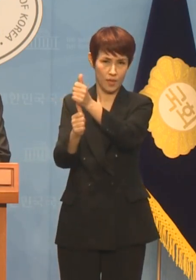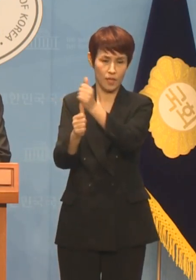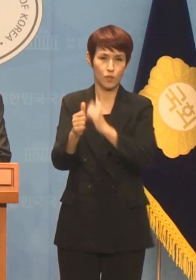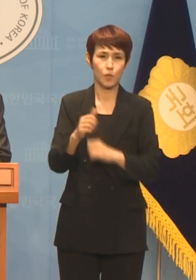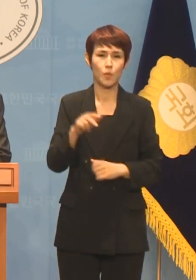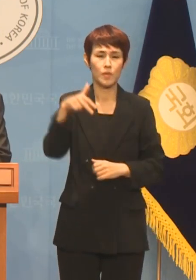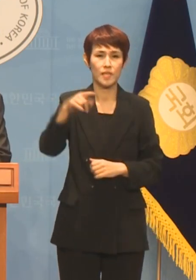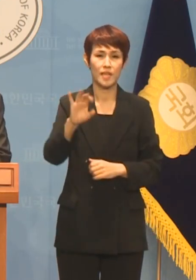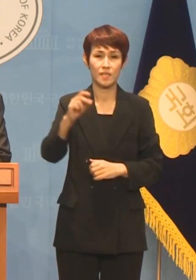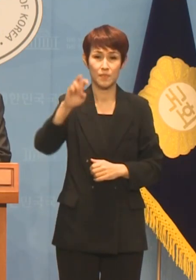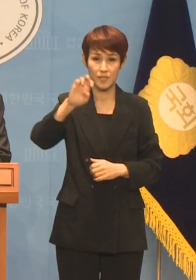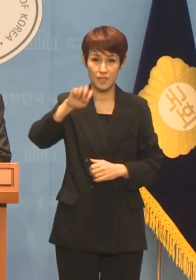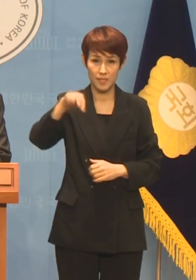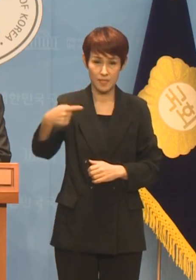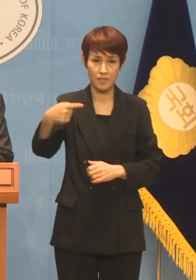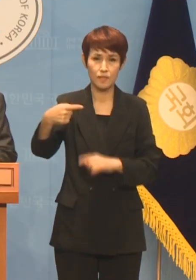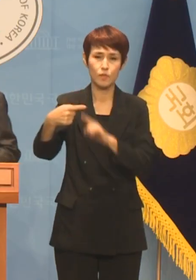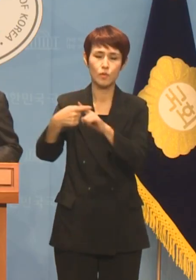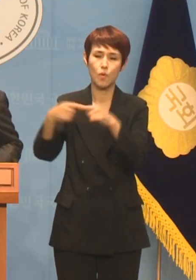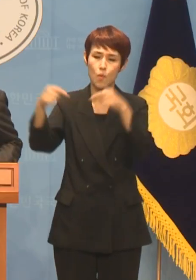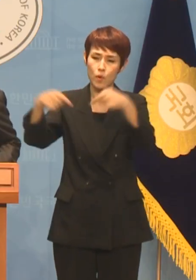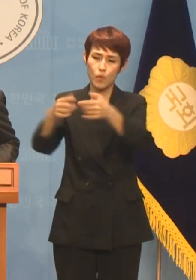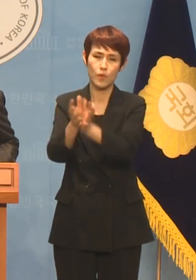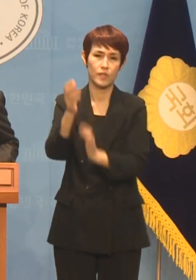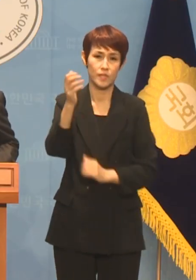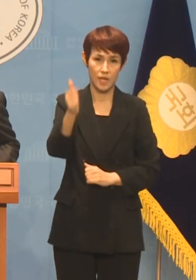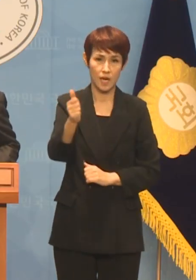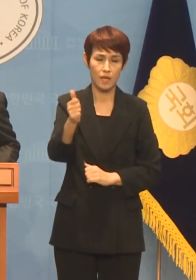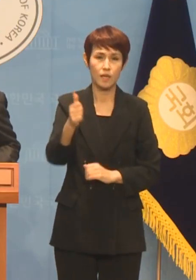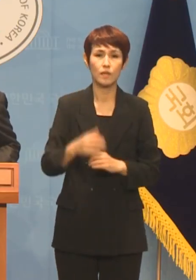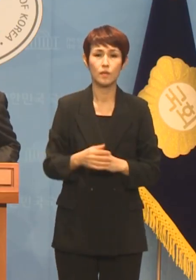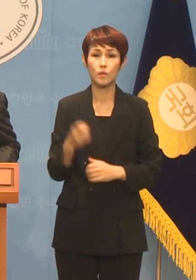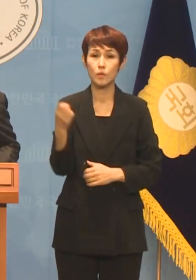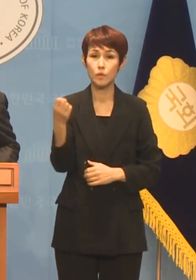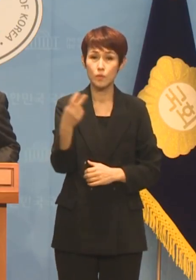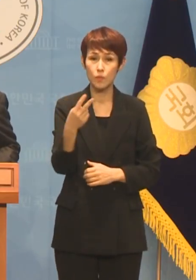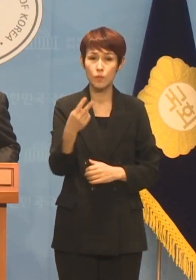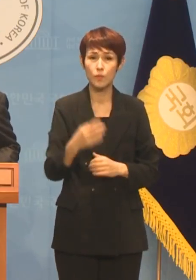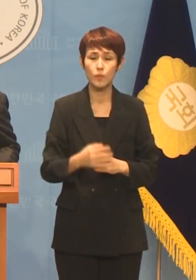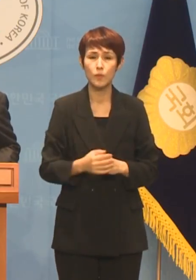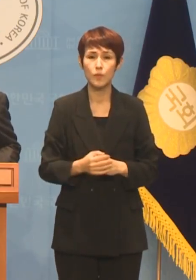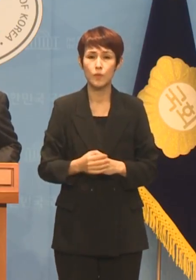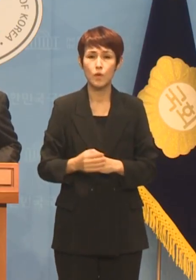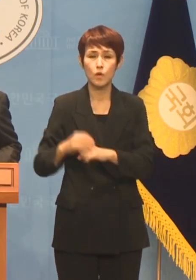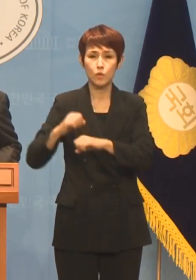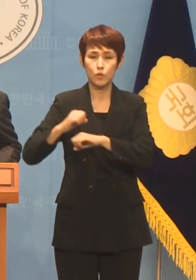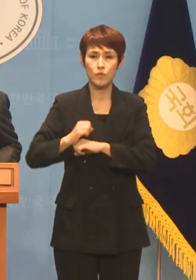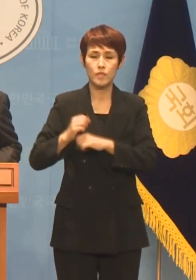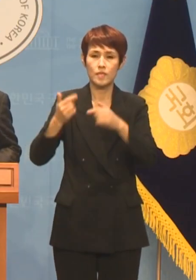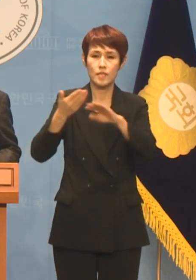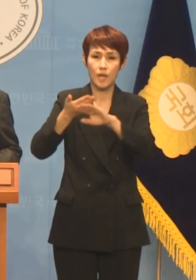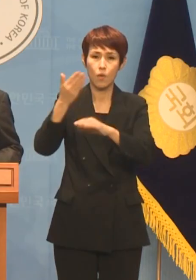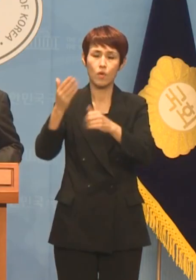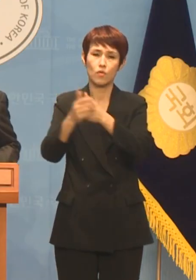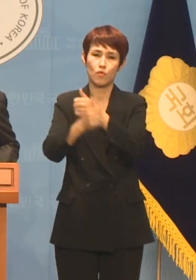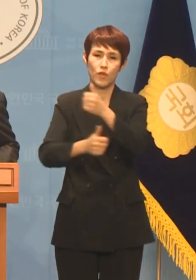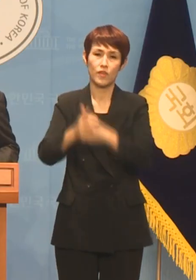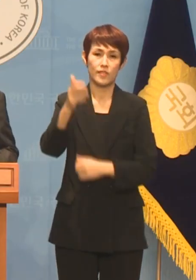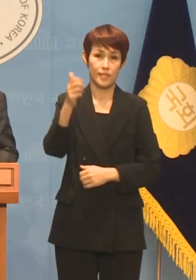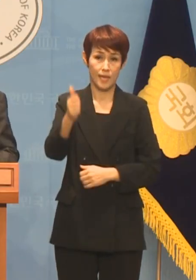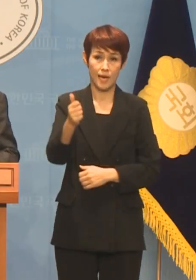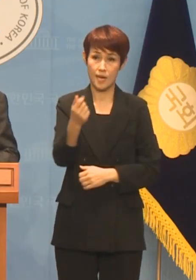제임스 리치 상원 외교위원장, 라저 위커 상원 군사위원장